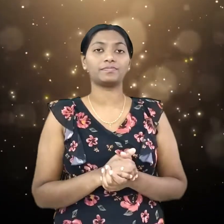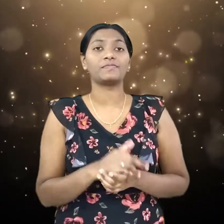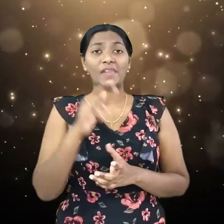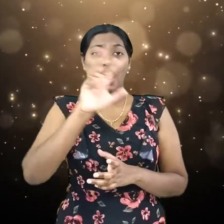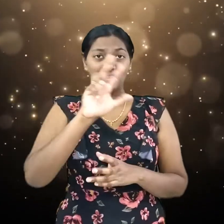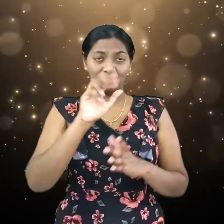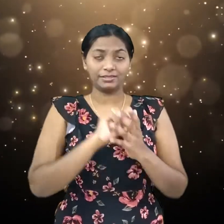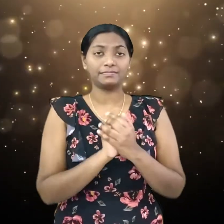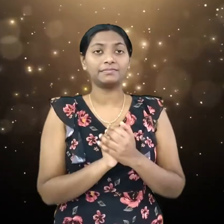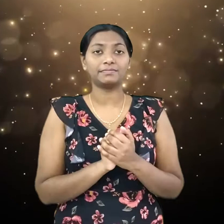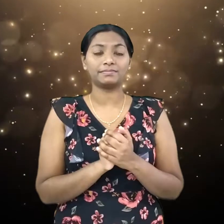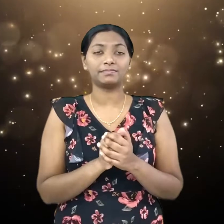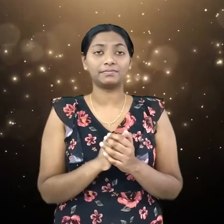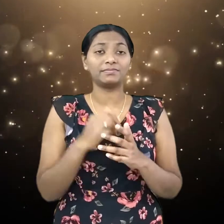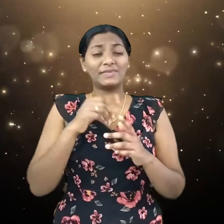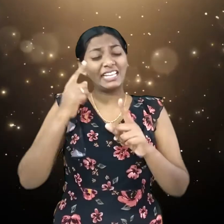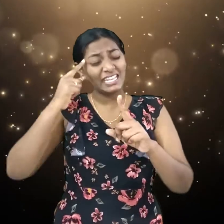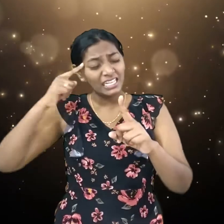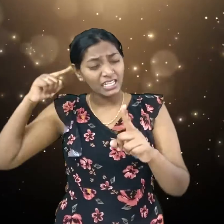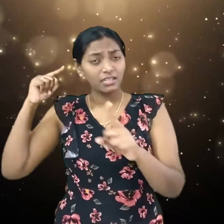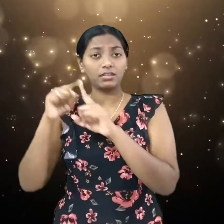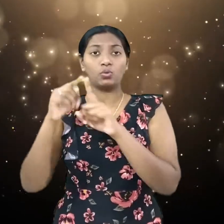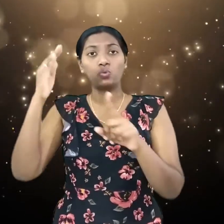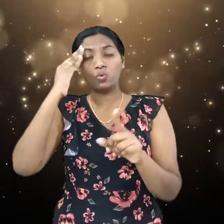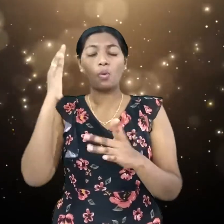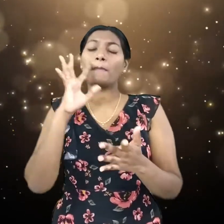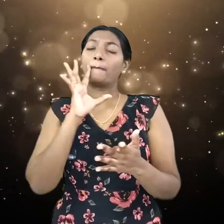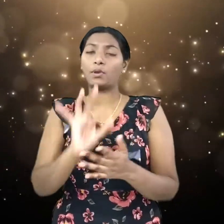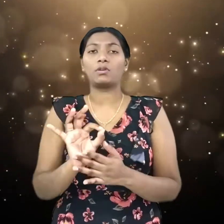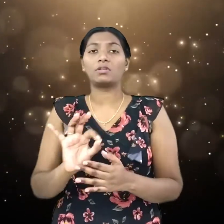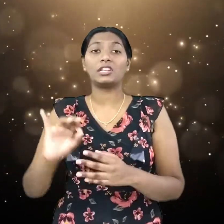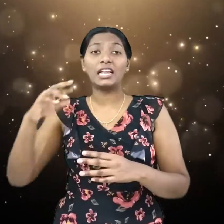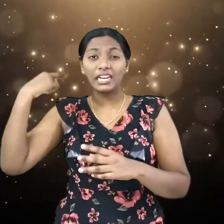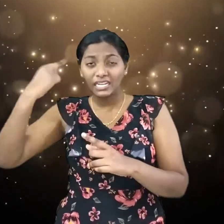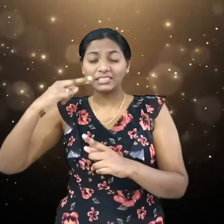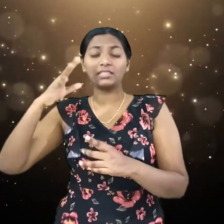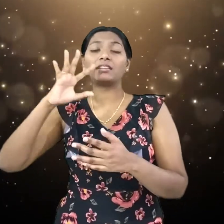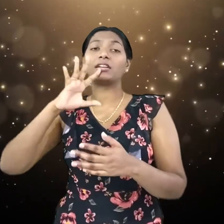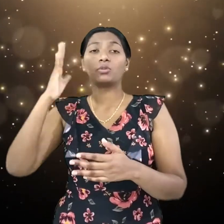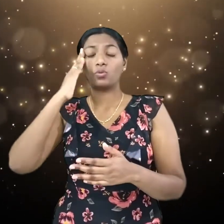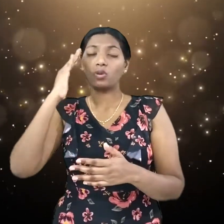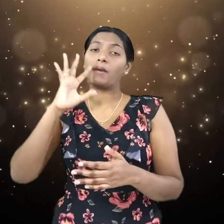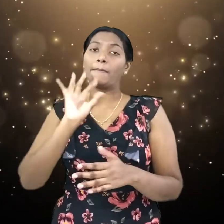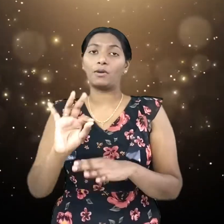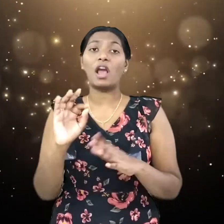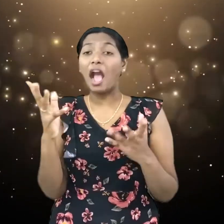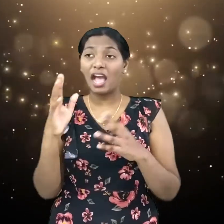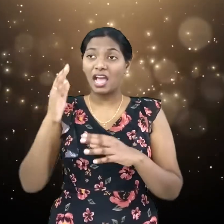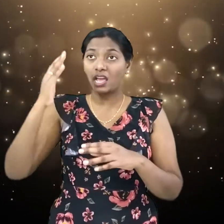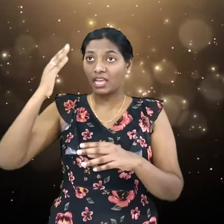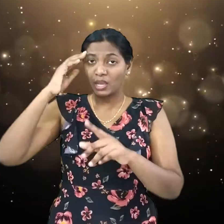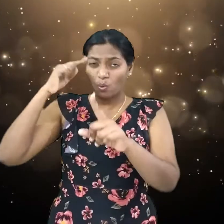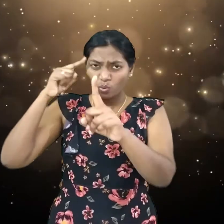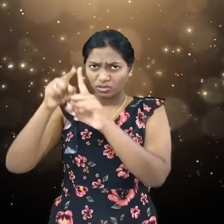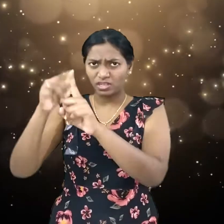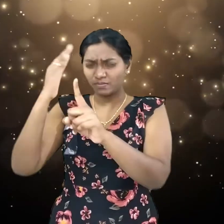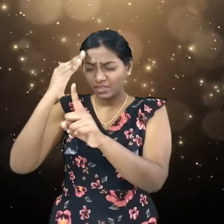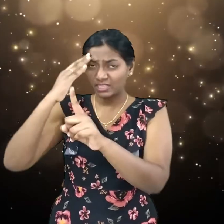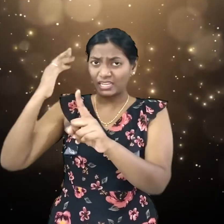3:8। तो जैसा मैंने कहा, मिशन जानना बहुत जरूरी है, उद्देश्य जानना बहुत जरूरी है, क्योंकि आपको क्या देता है? ताकत।